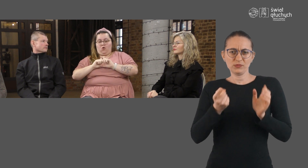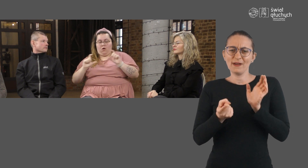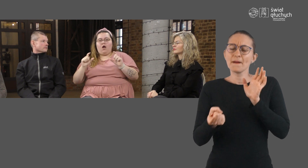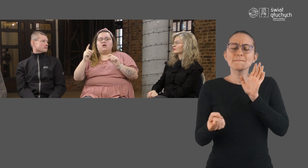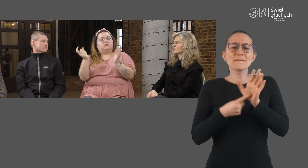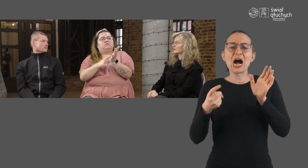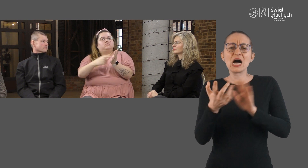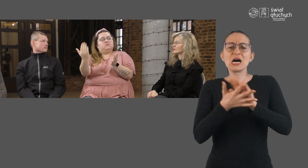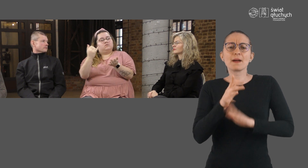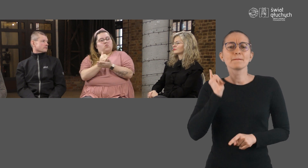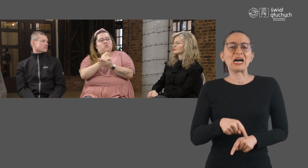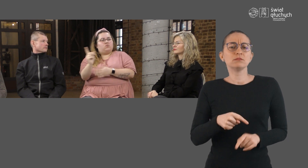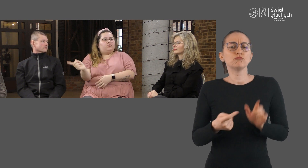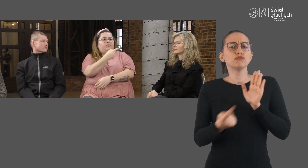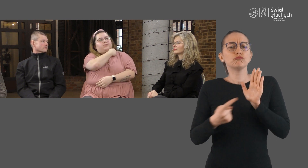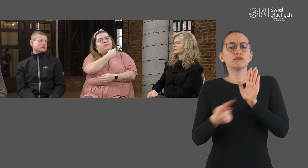nauczyciele,